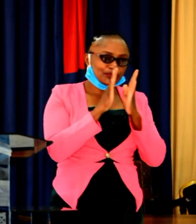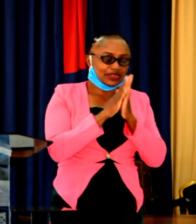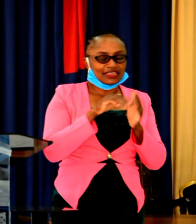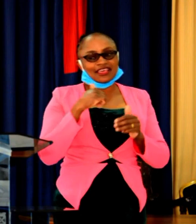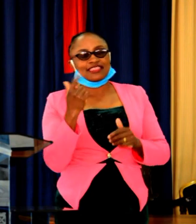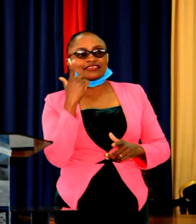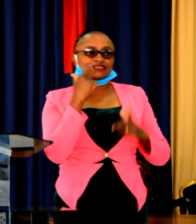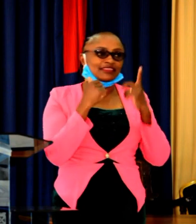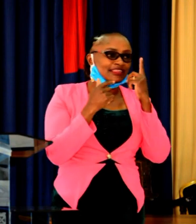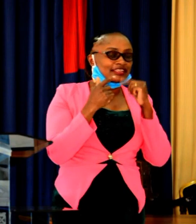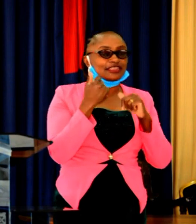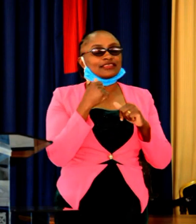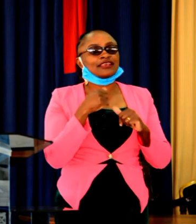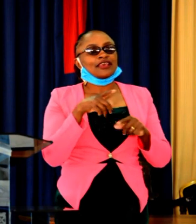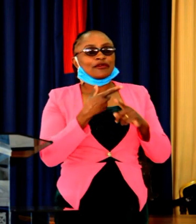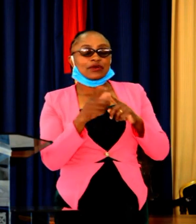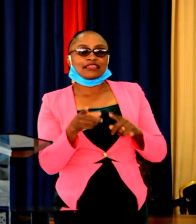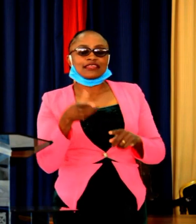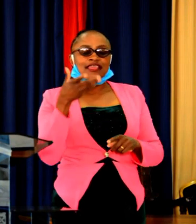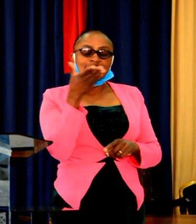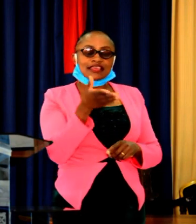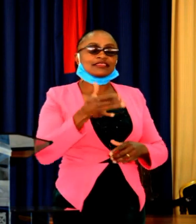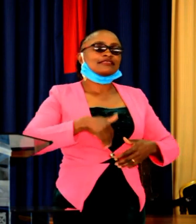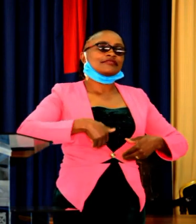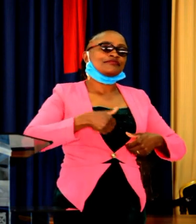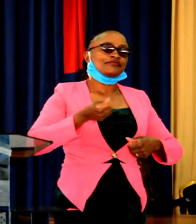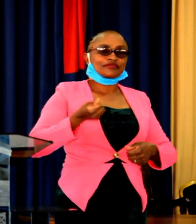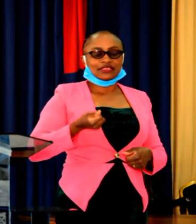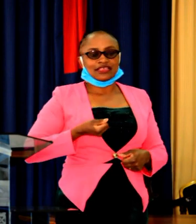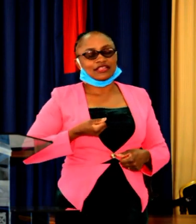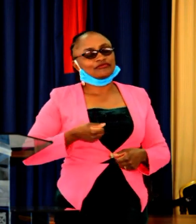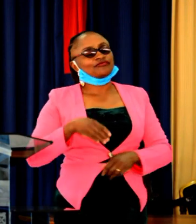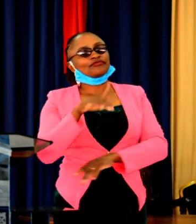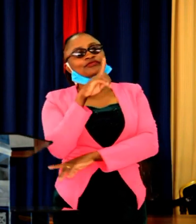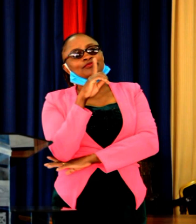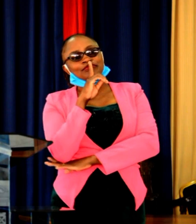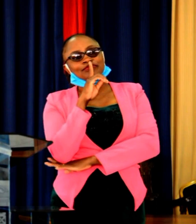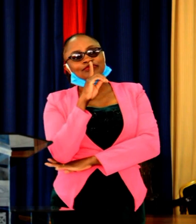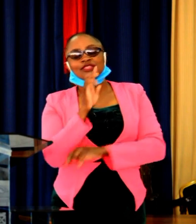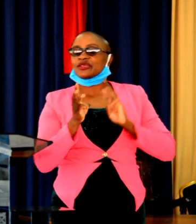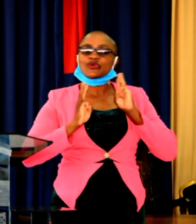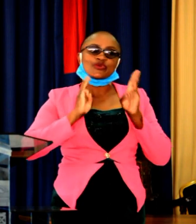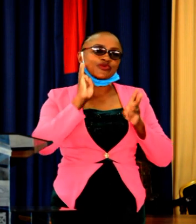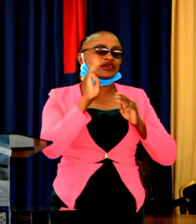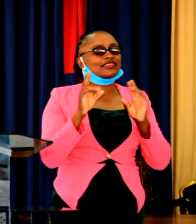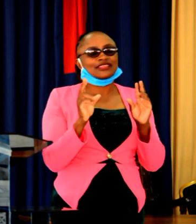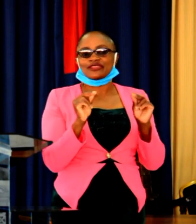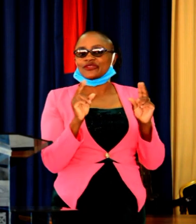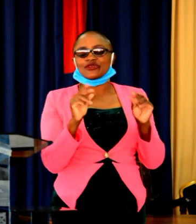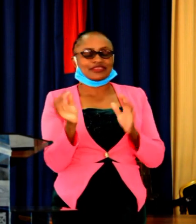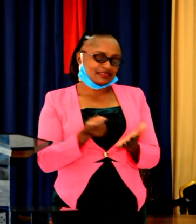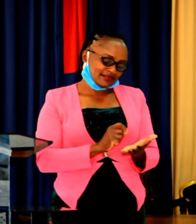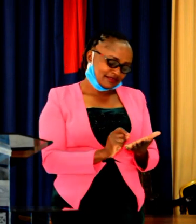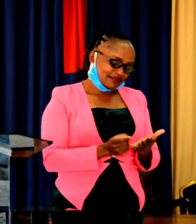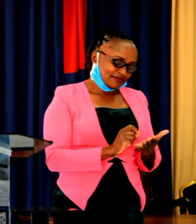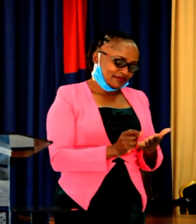wakiitana na wakiita Mungu wao. Lakini msichana yule alikuwa yeye ametulia. Hakuwa na wasiwasi wowote. Alikuwa yeye anachora chora katika vitabu